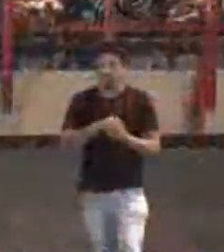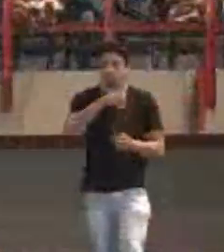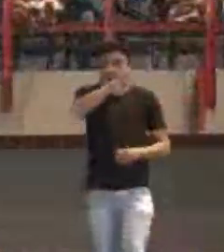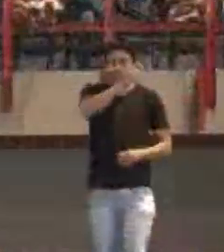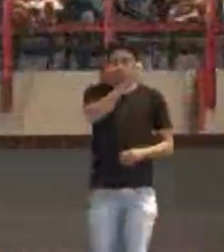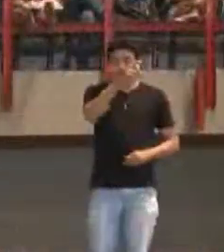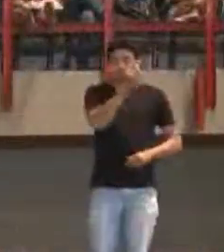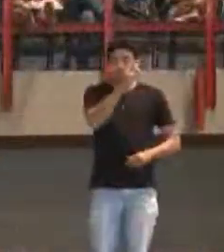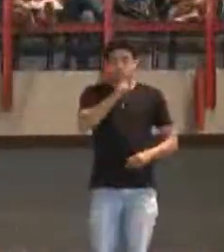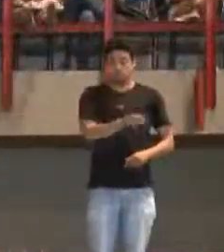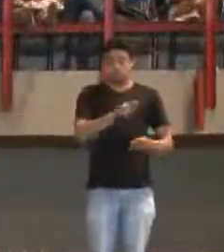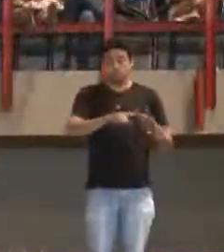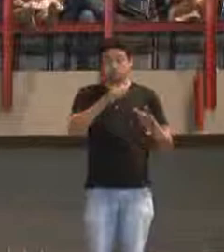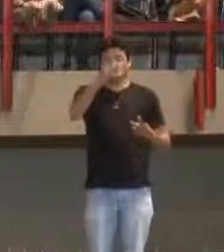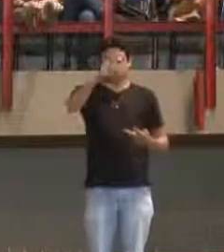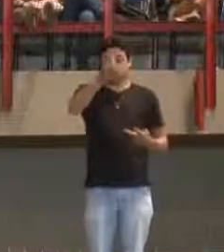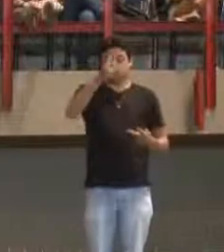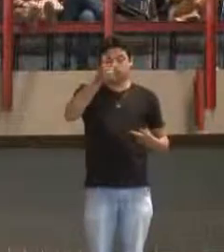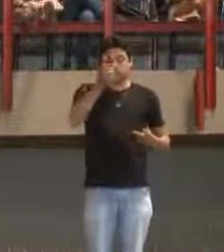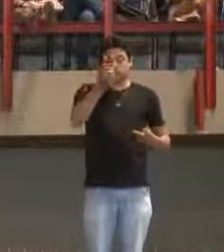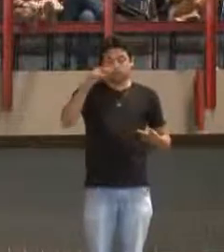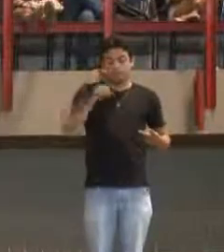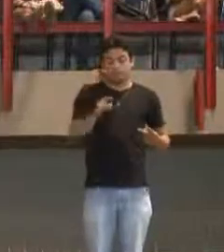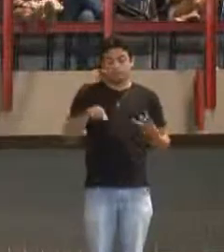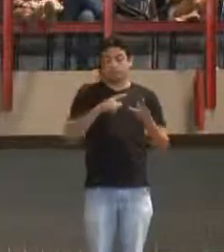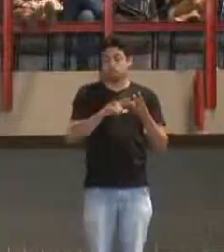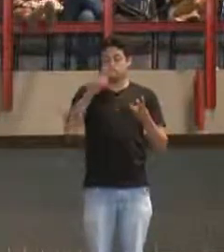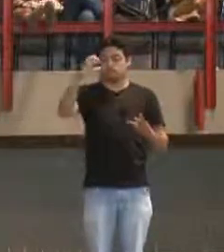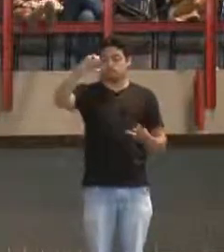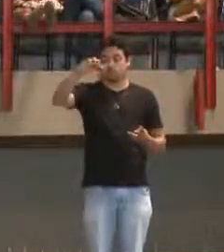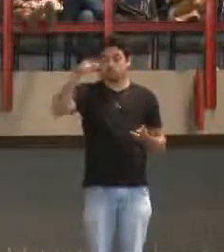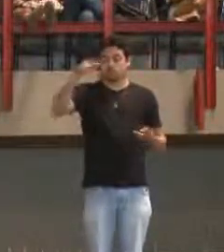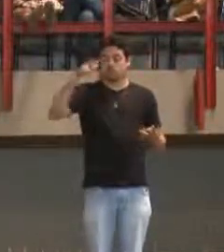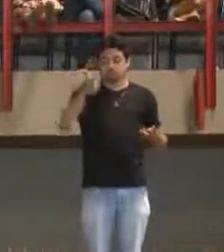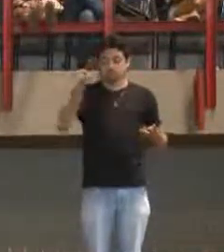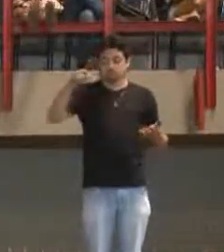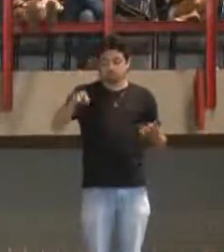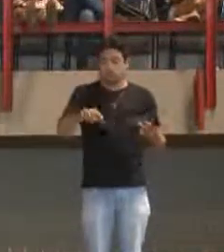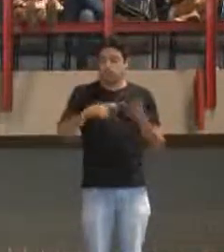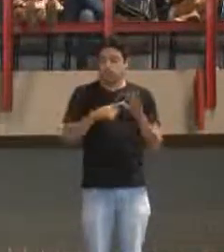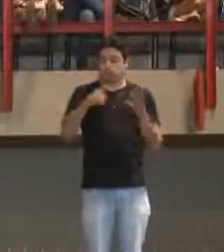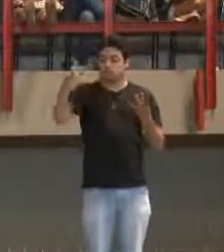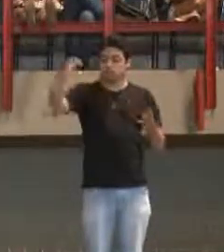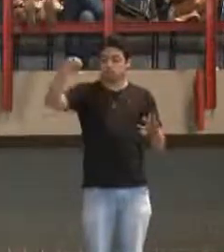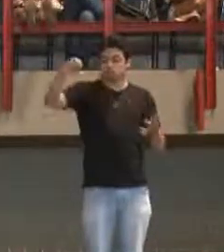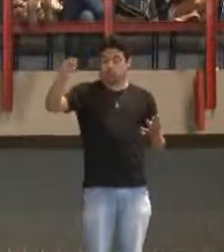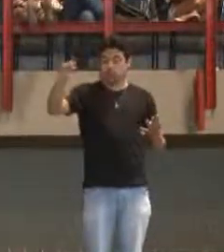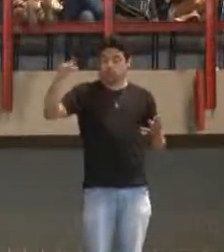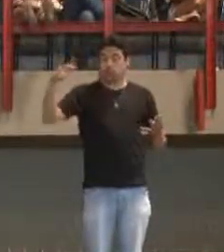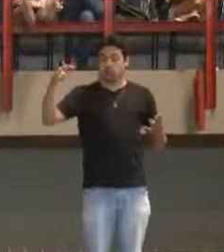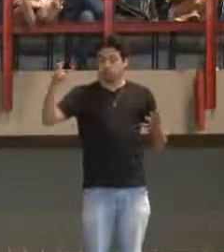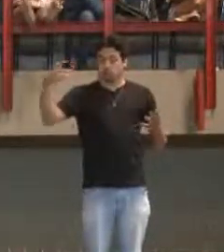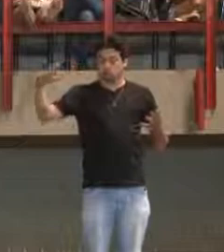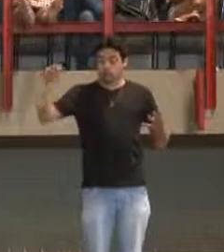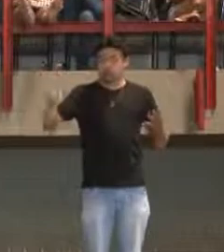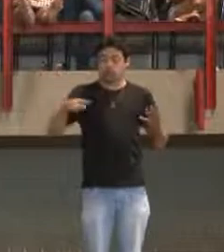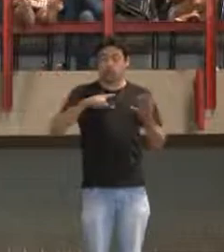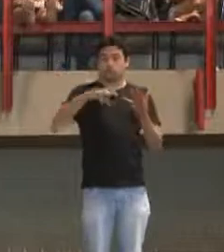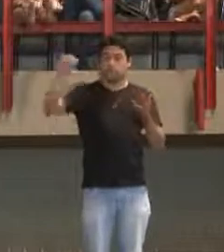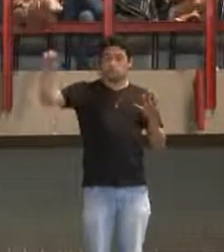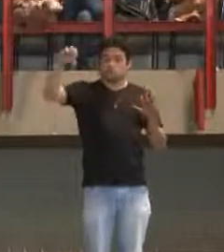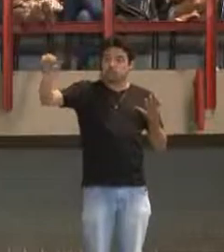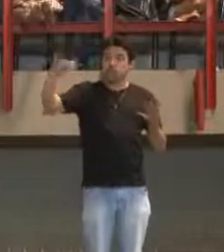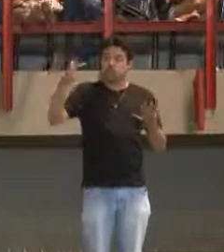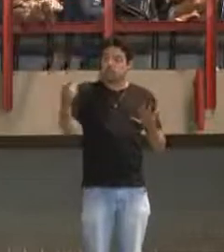1995, 20.000. 1996, 16.000. 1997, 20.000. 98, 24.000.